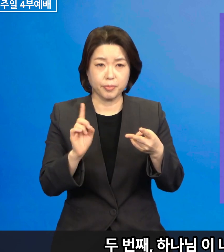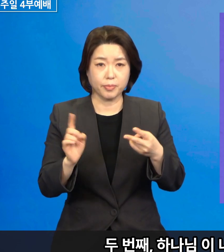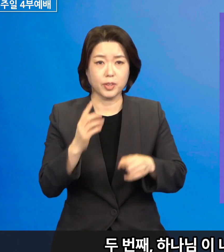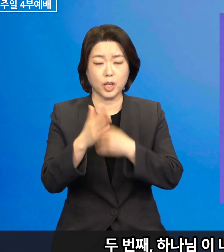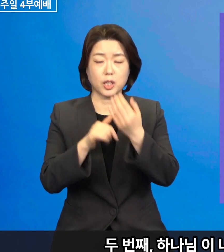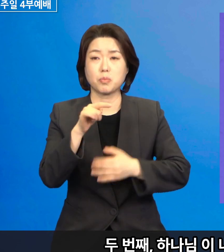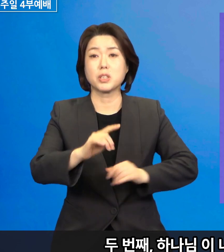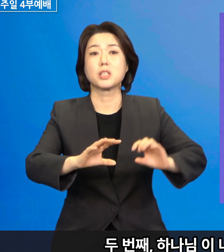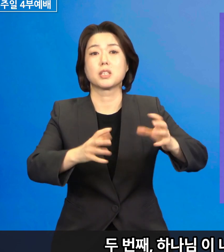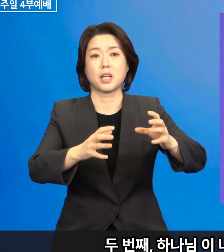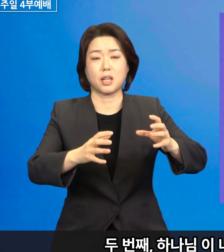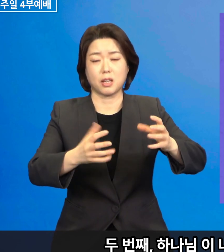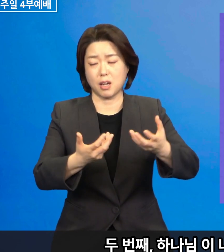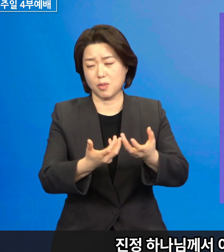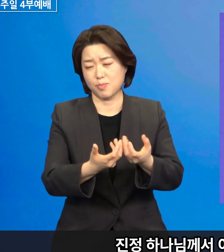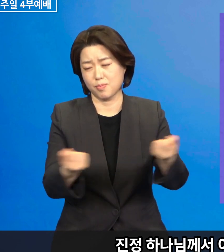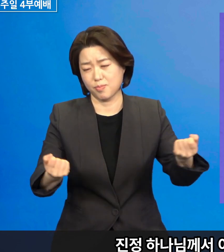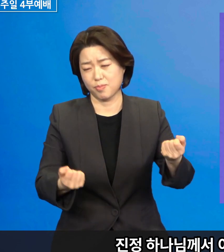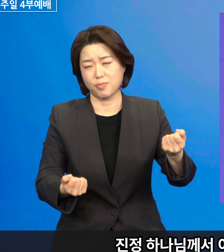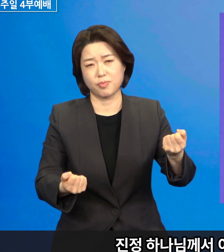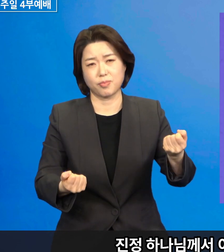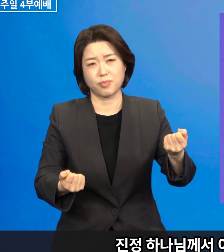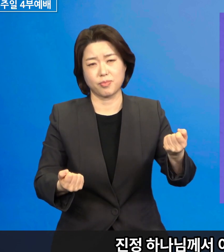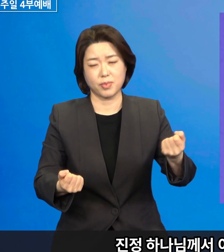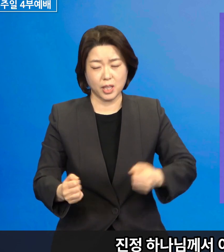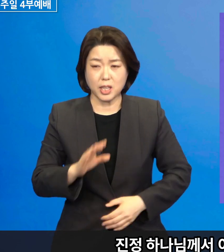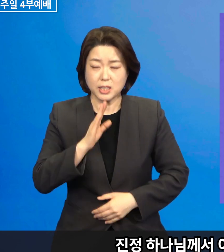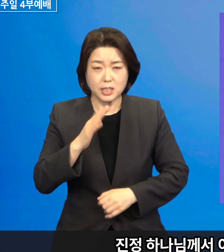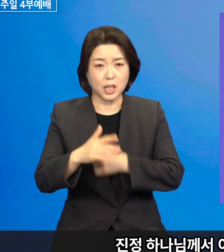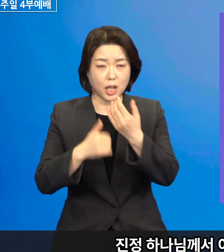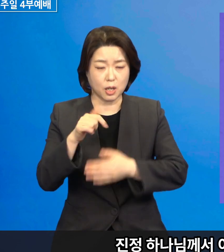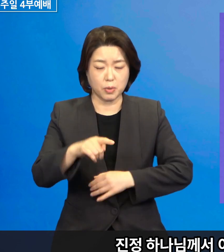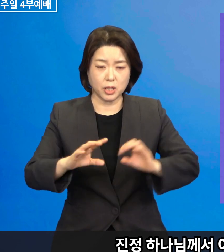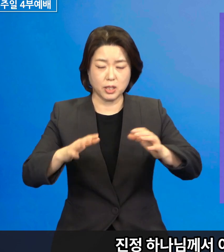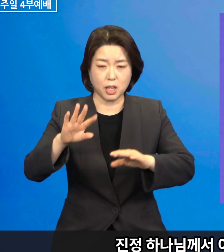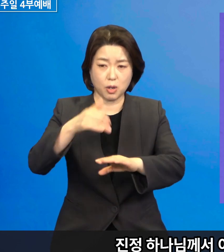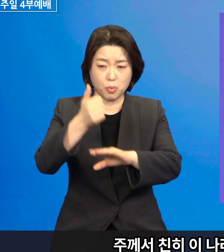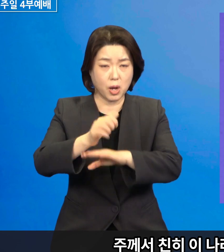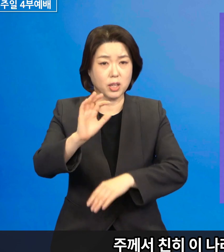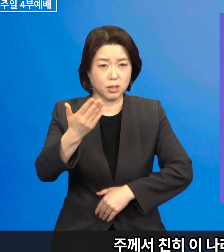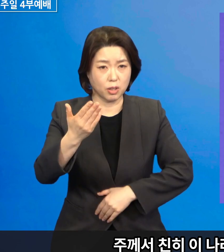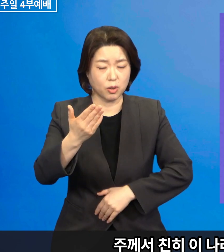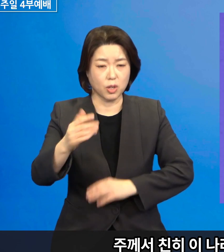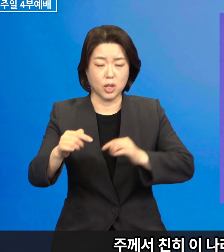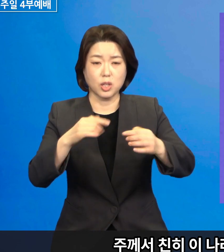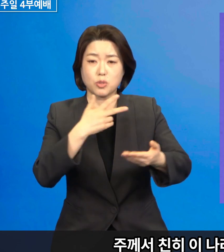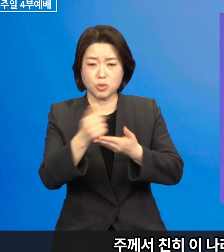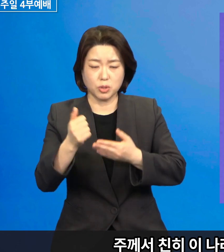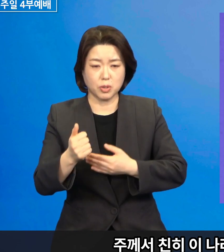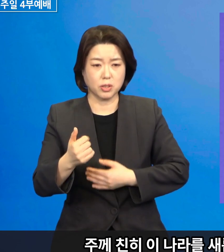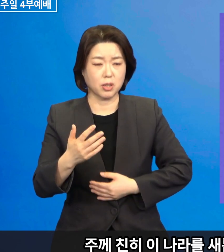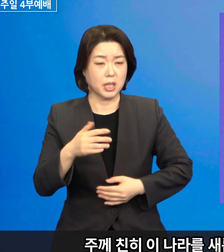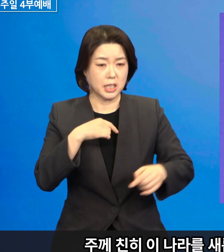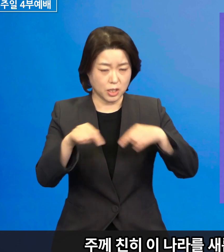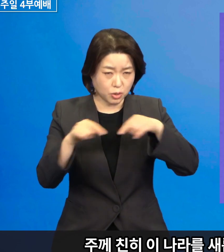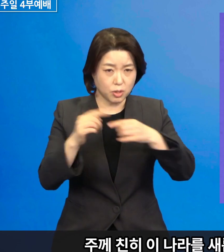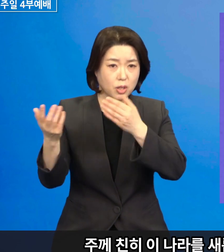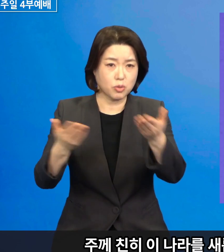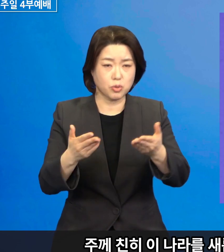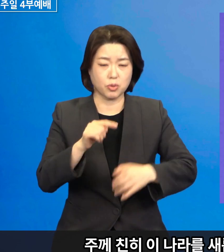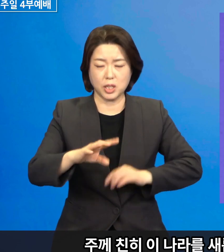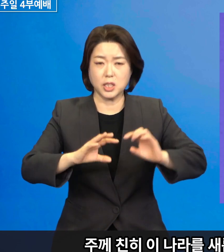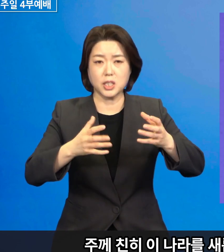이 나라가 갈라져 있습니다. 진정 하나님께서 이 나라의 왕이 되시니 주께서 친히 이 나라를 통치해 주시고 주께서 친히